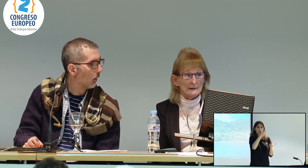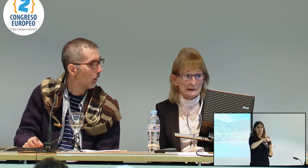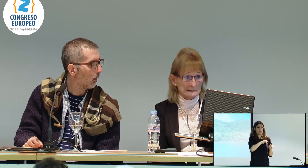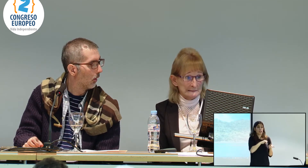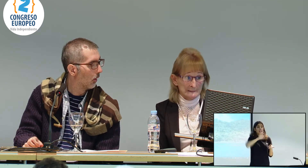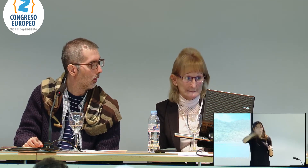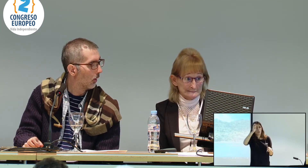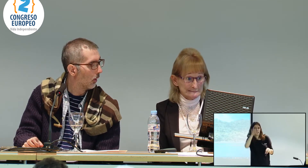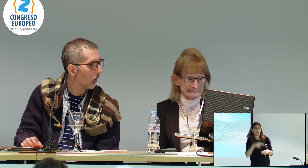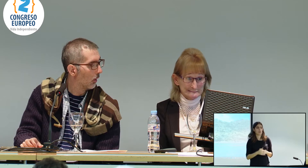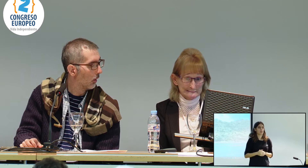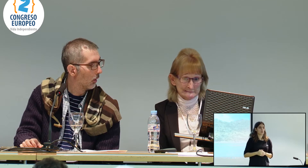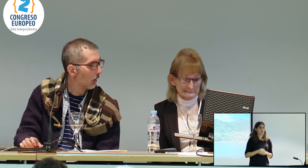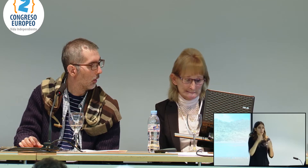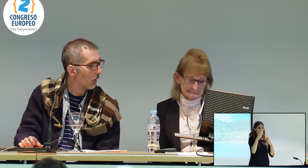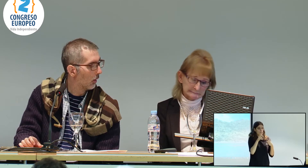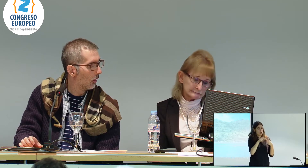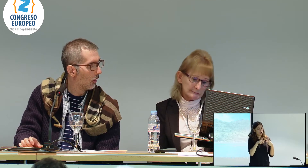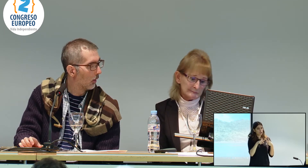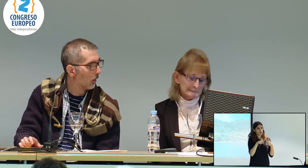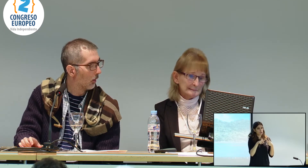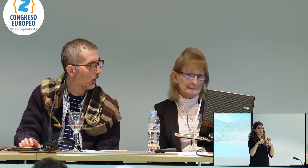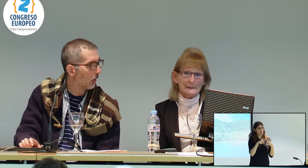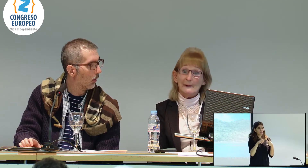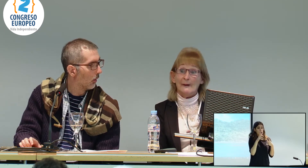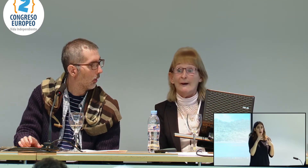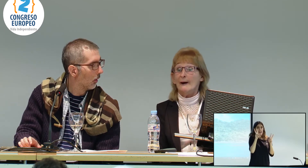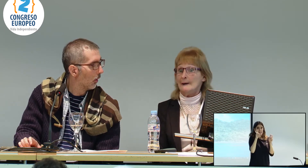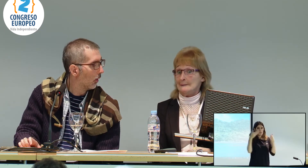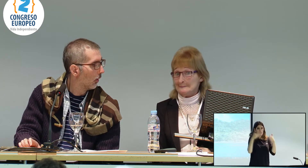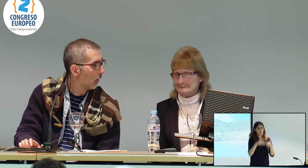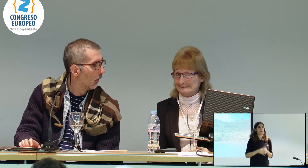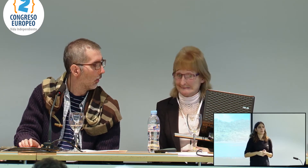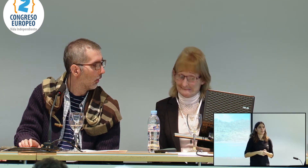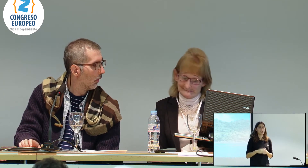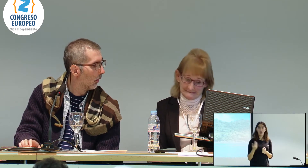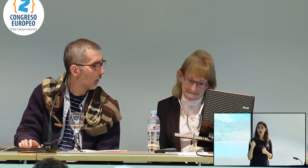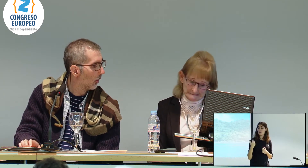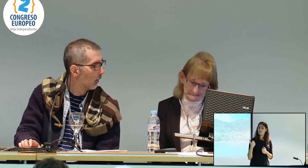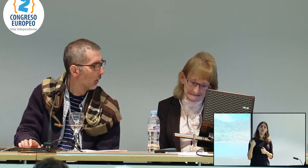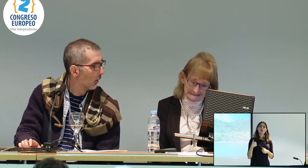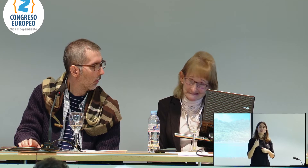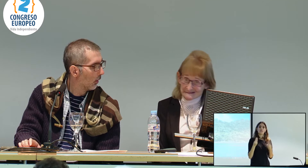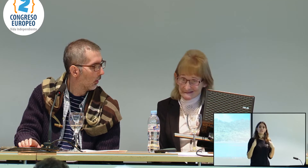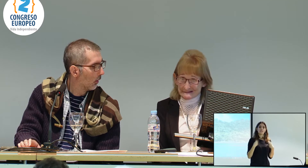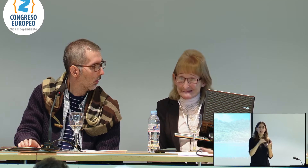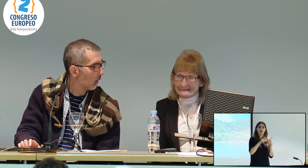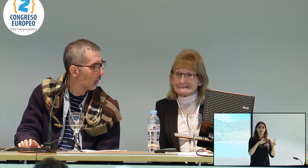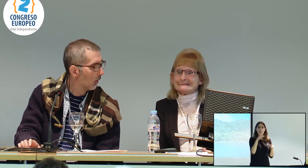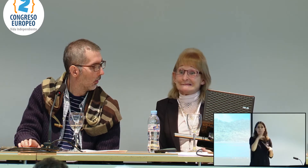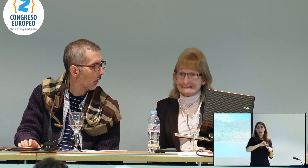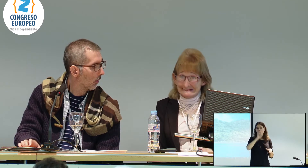y europeo. Bien, vayamos al tema que me ocupa. Hasta hace poco vivía en una ciudad